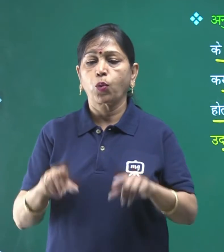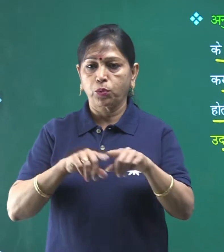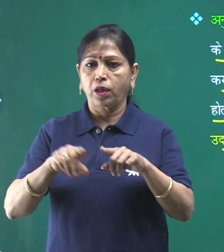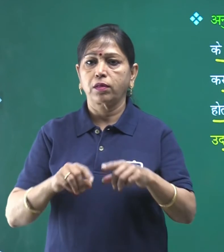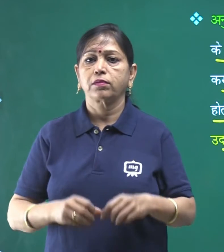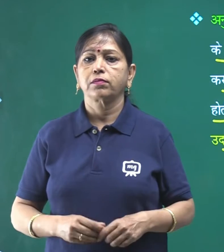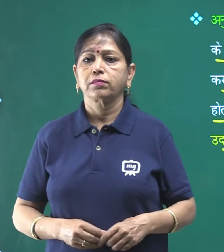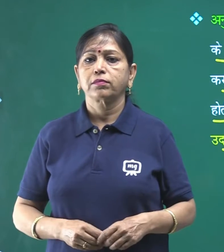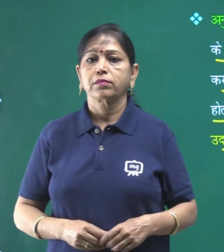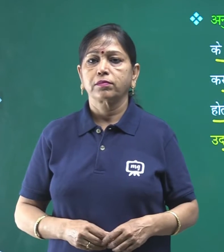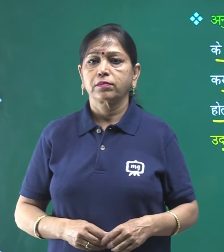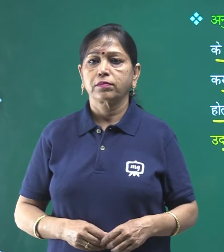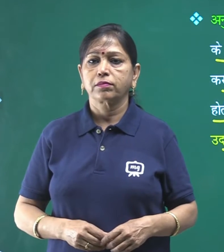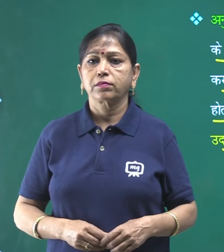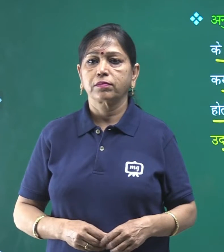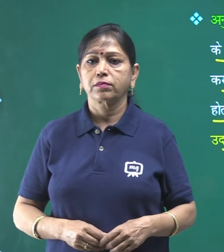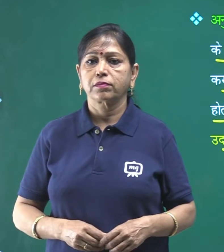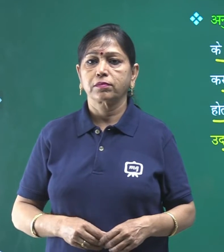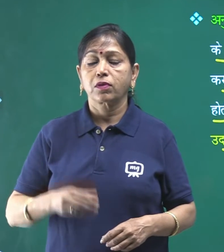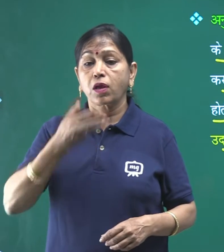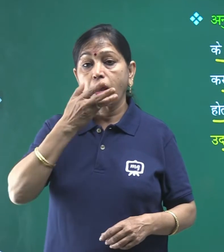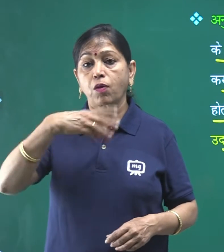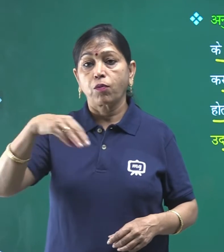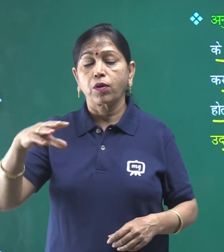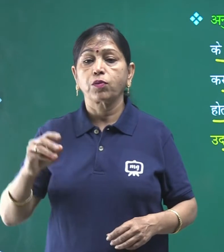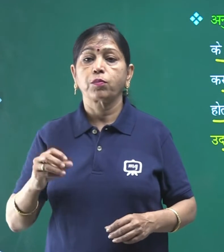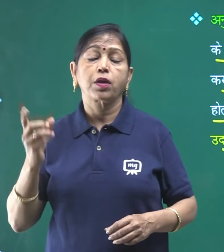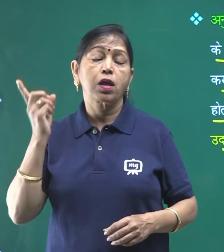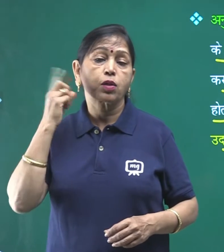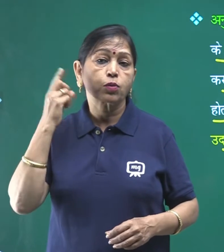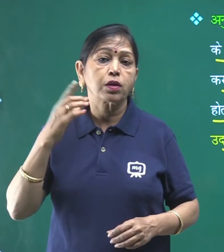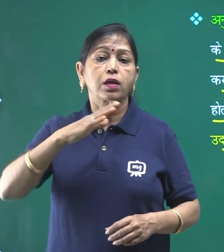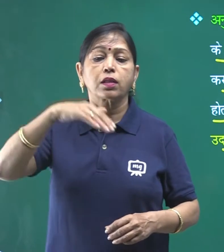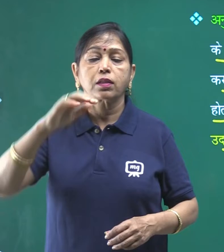उदाहरण, वायु में ध्वनि तरंगे,